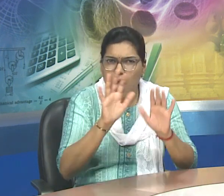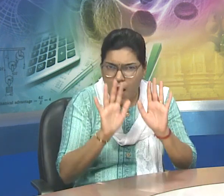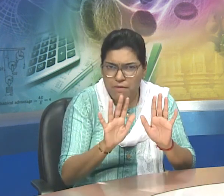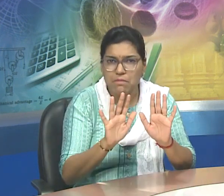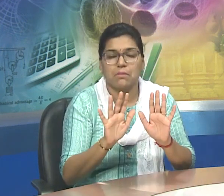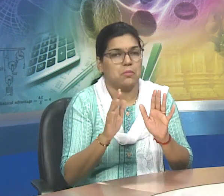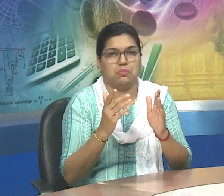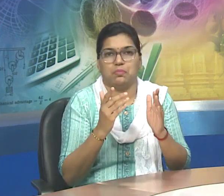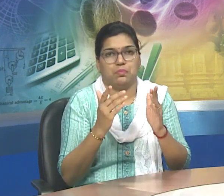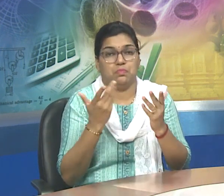एक नेशन में